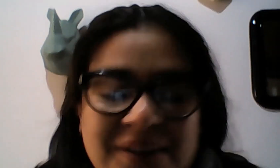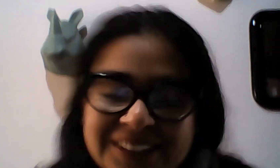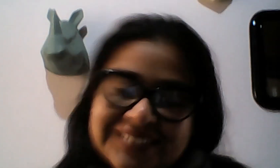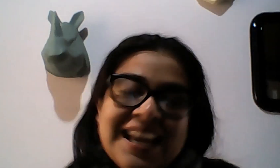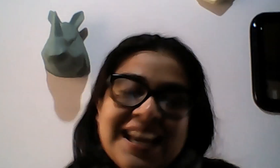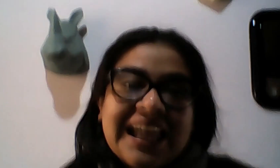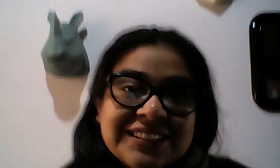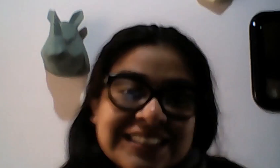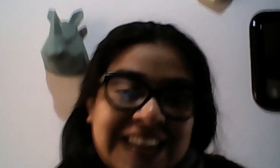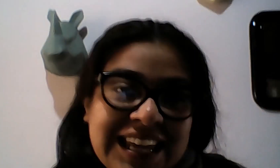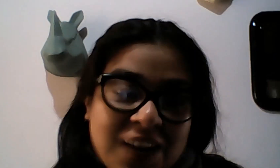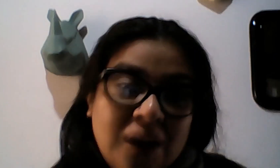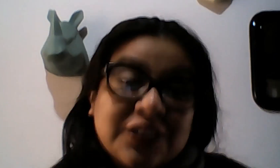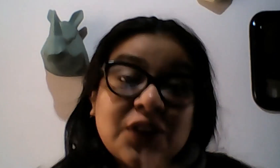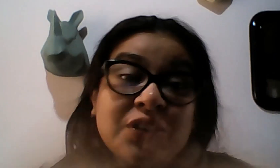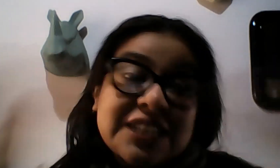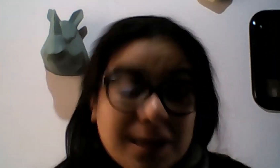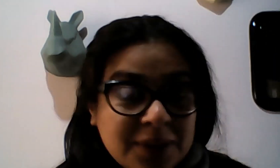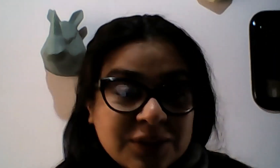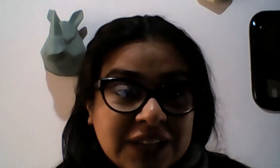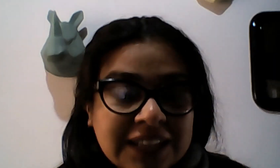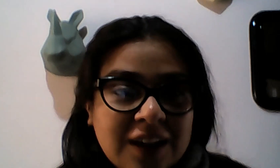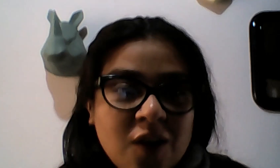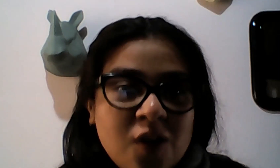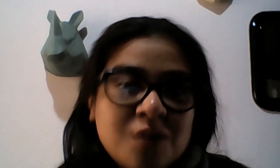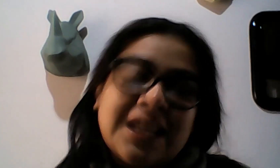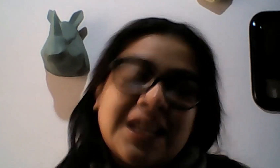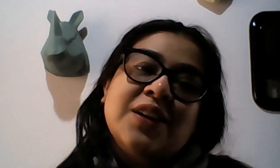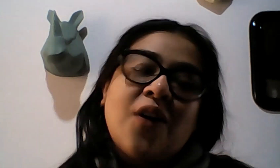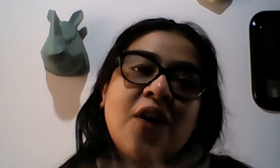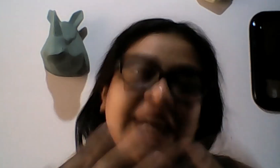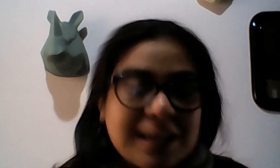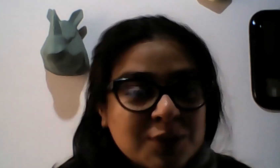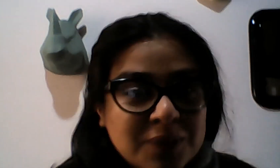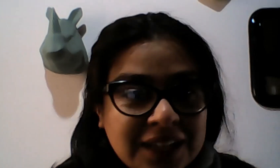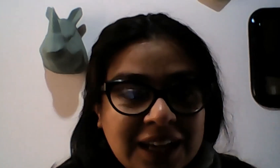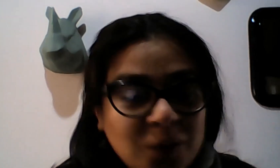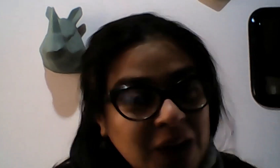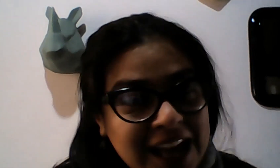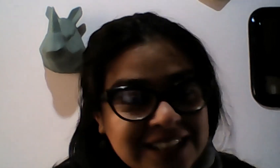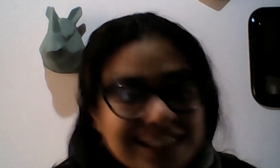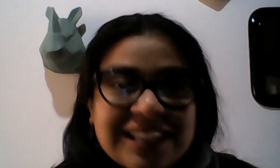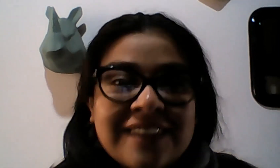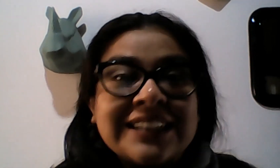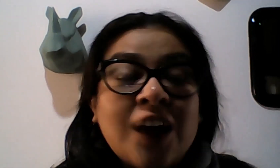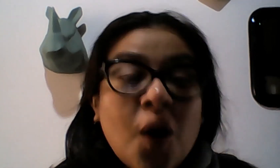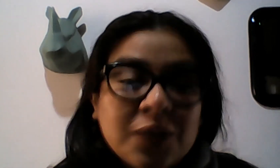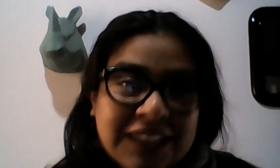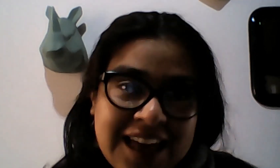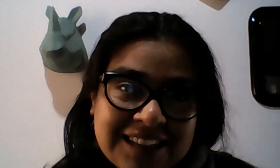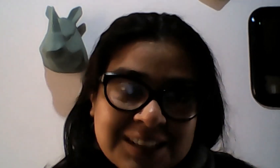compenetrado, perdón. Entonces ahí, cuando nos hacían la pregunta del trabajo con comunidad, hoy queríamos ponerle una S y hablar